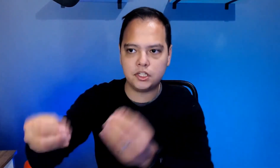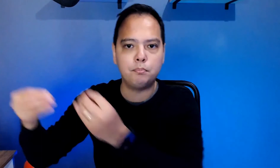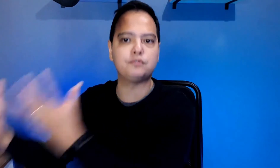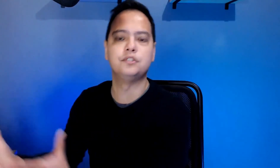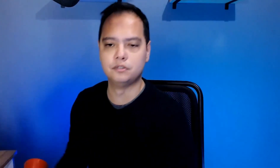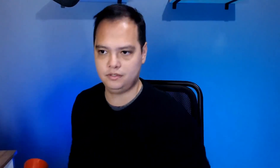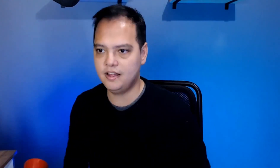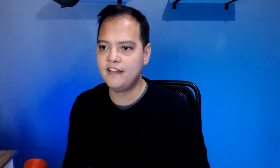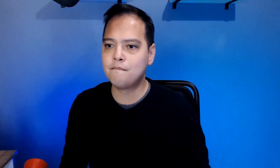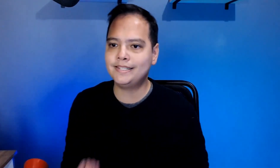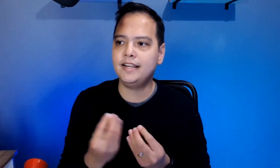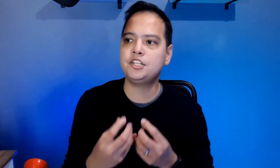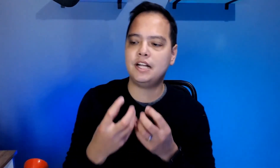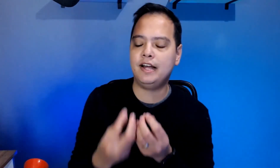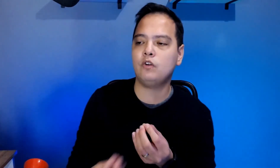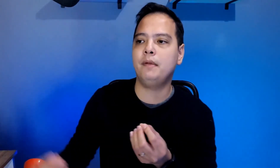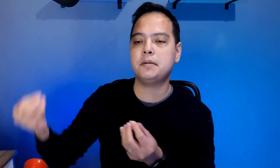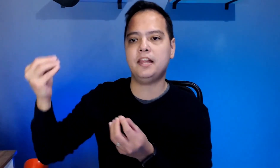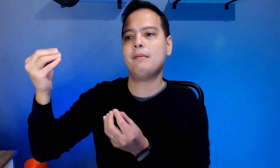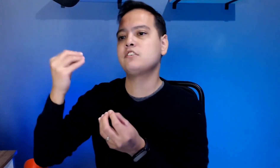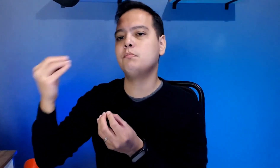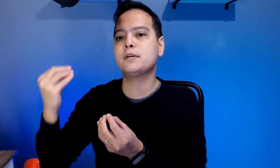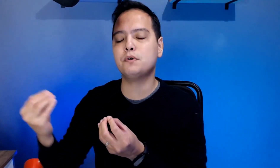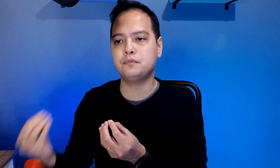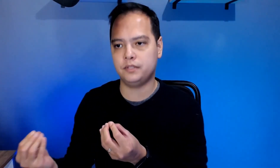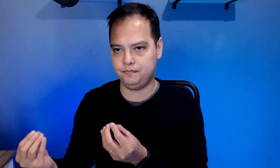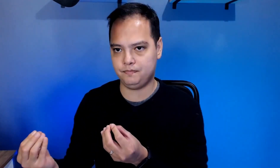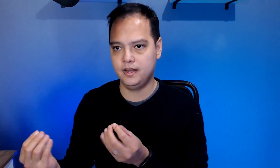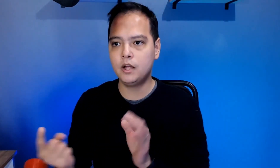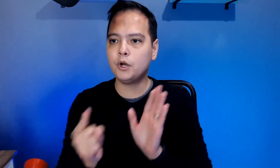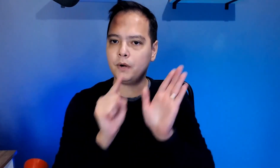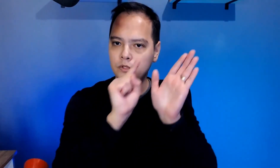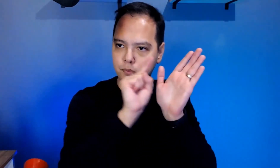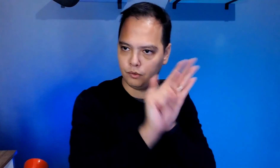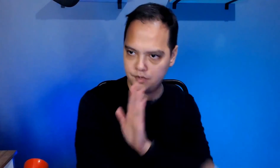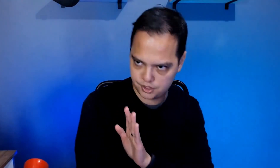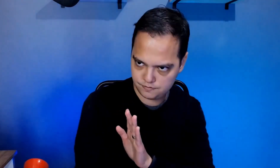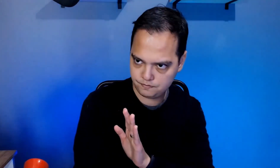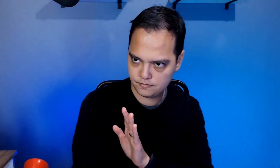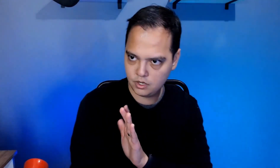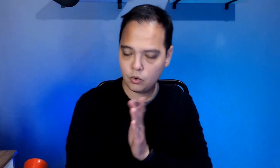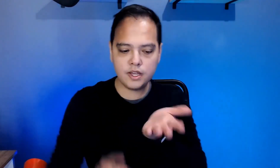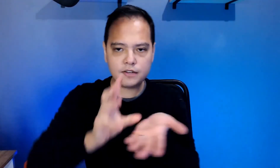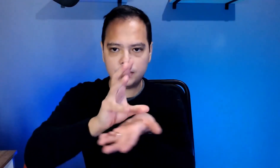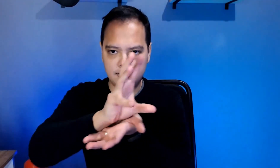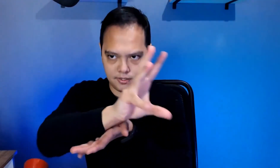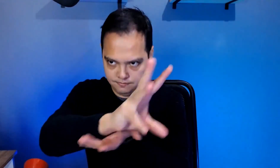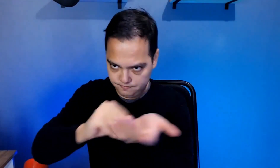surdo? Mas ali a gente estava naturalmente aprendendo uma lição muito mais profunda. Quando eu pergunto para um ouvinte, o que é isso daqui?